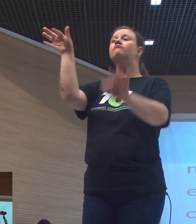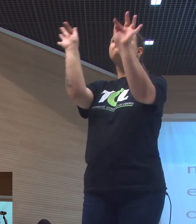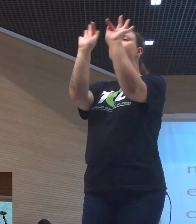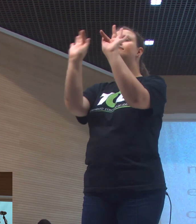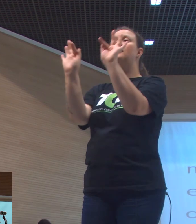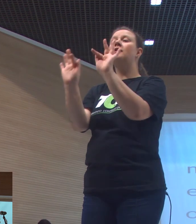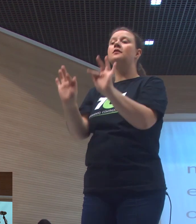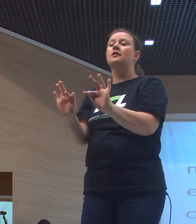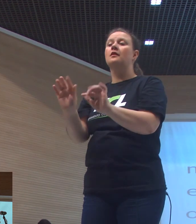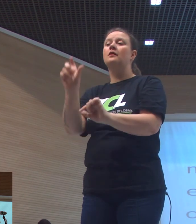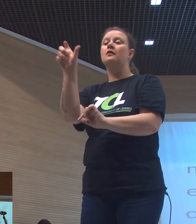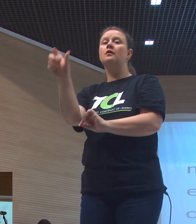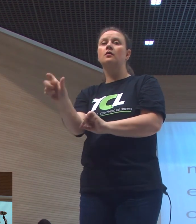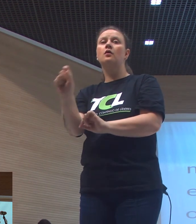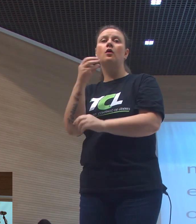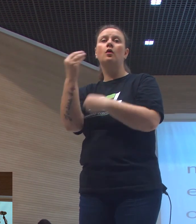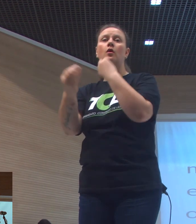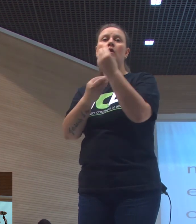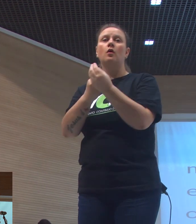bem-aventurança começa